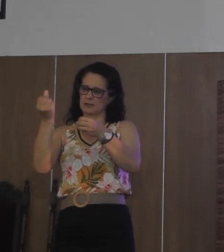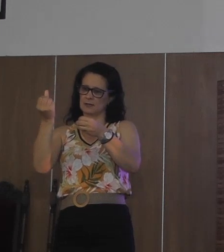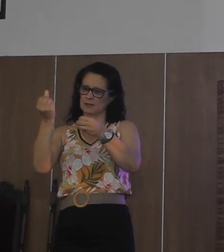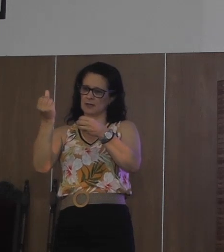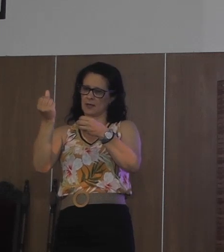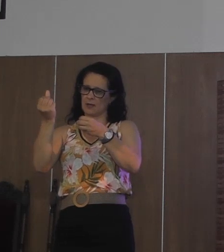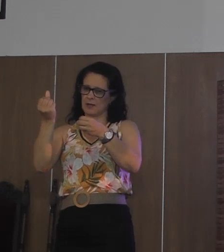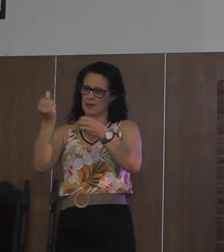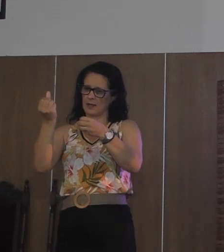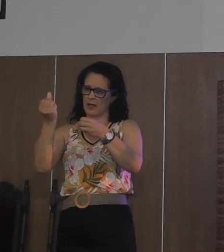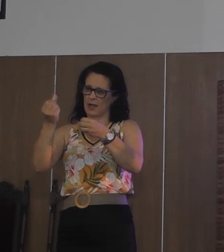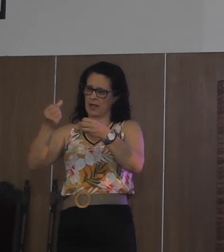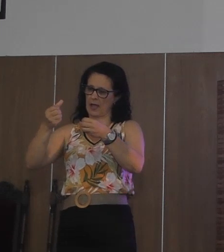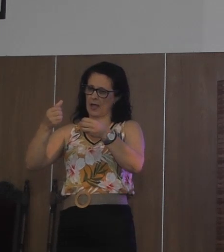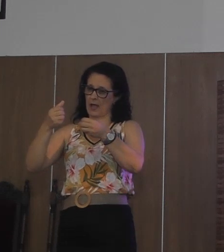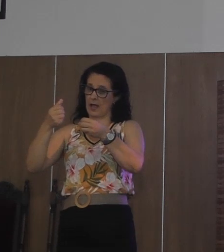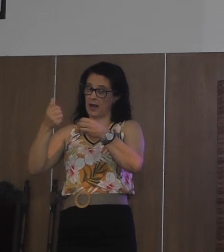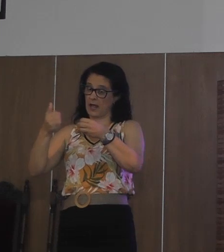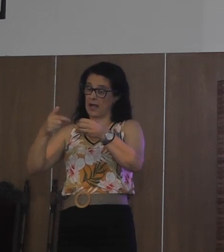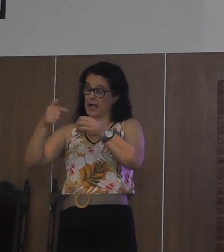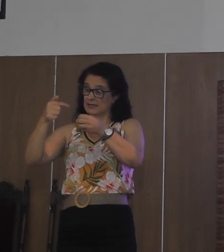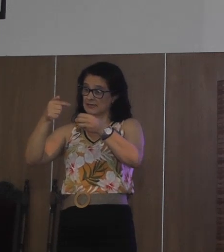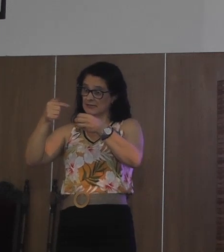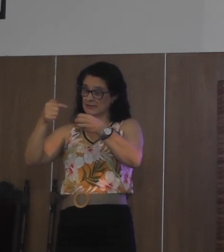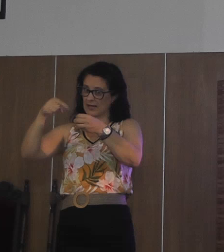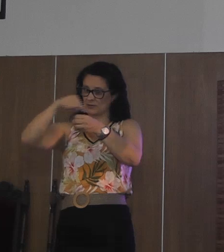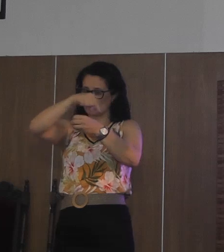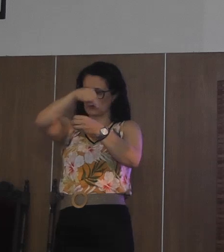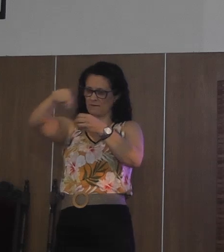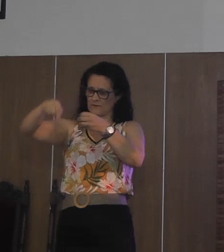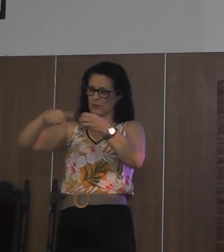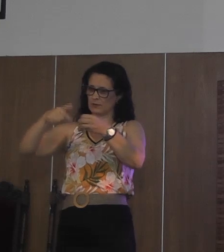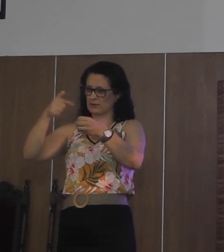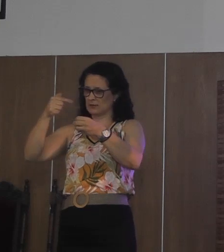a 13ª, a 7ª volta do 7º dia.